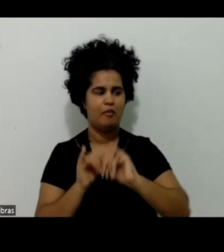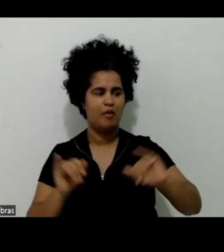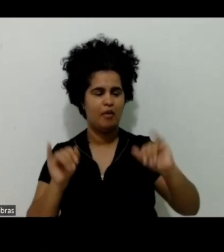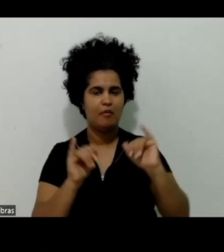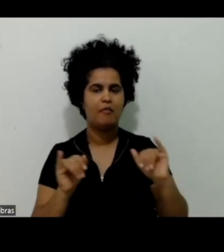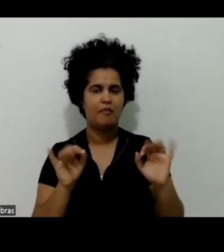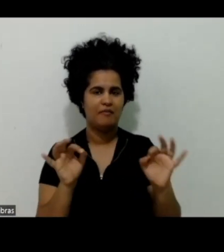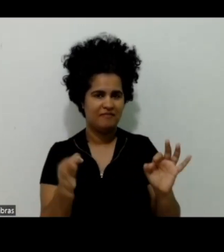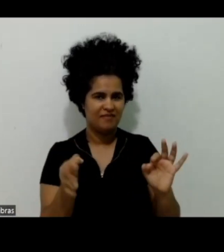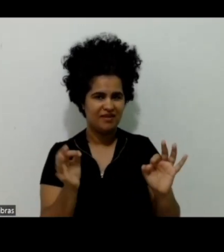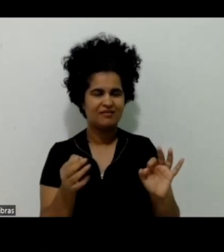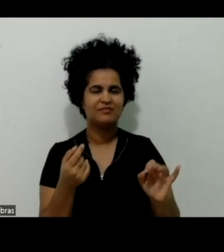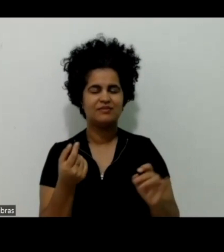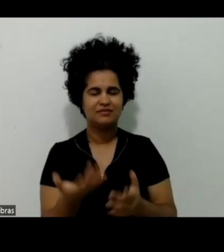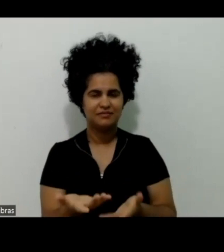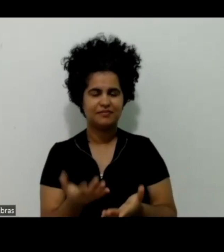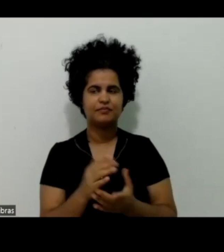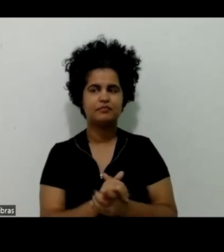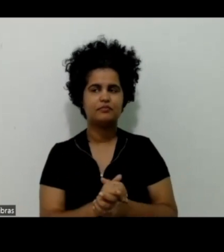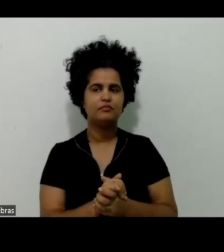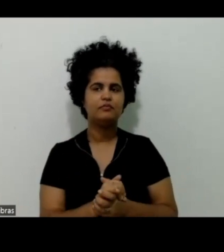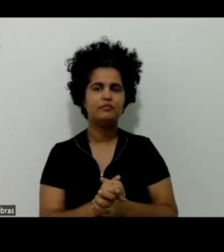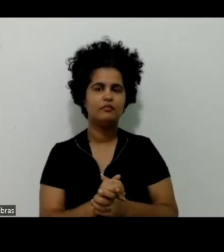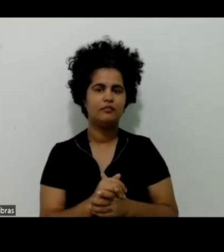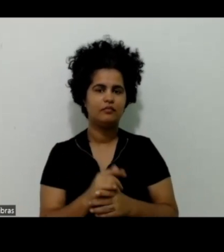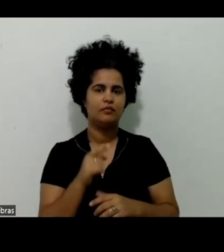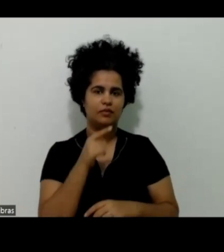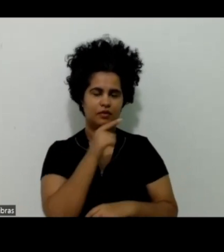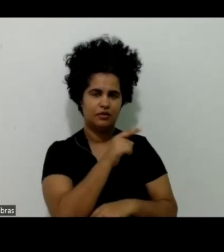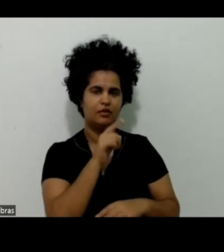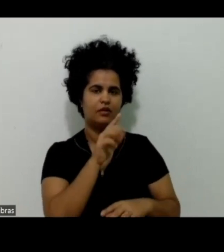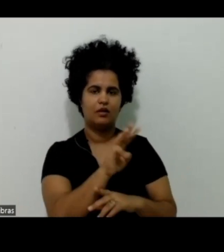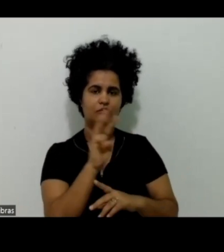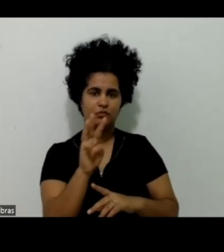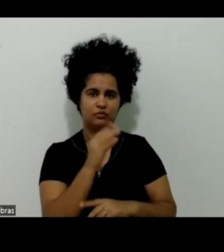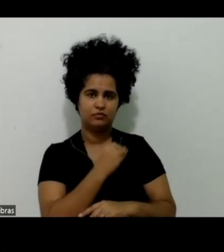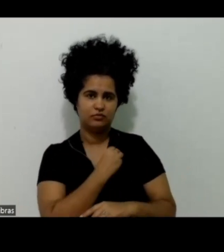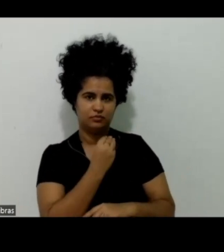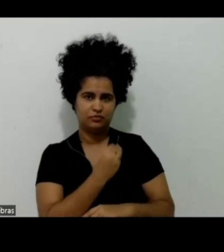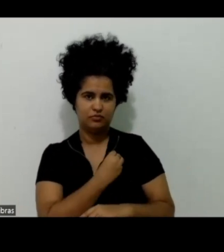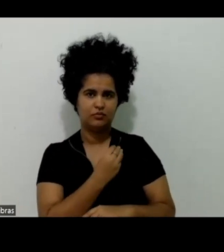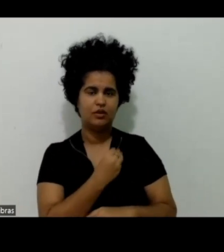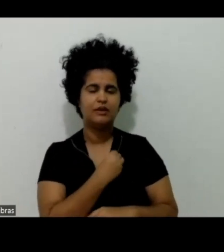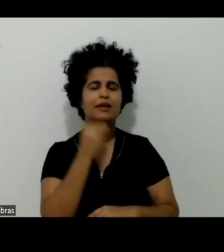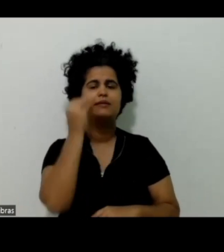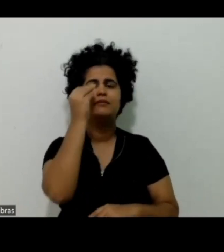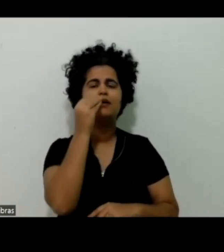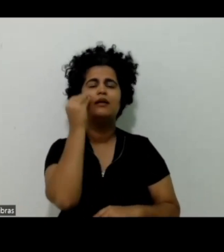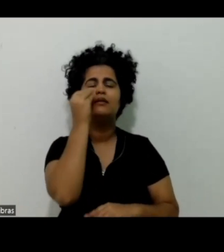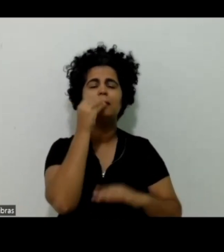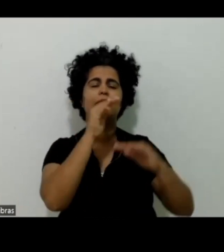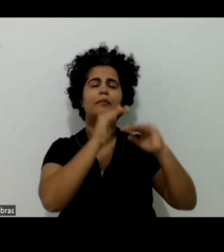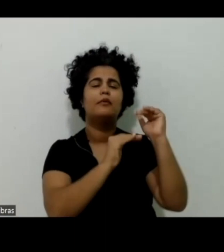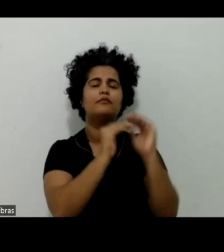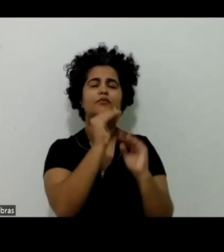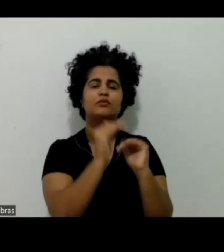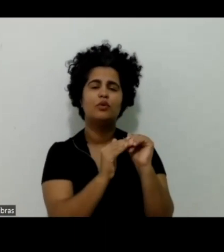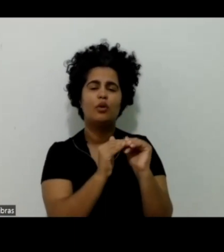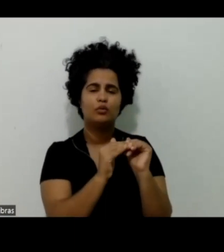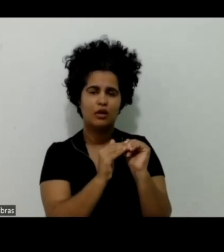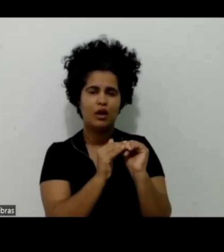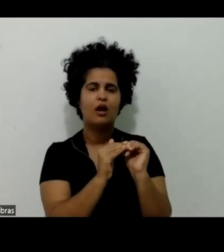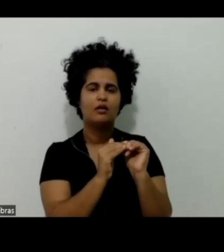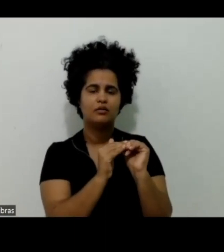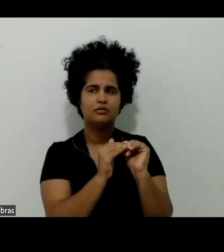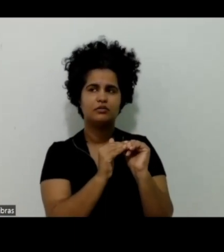Combate ao Racismo, que está no site do CEFES. Ali tem relatos, experiências profissionais de assistentes sociais de A a Z desse